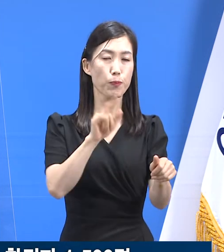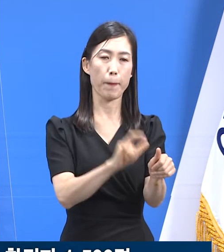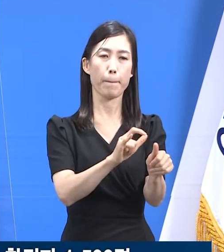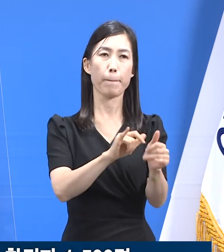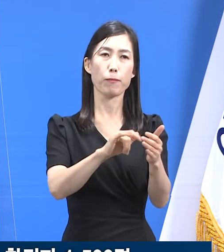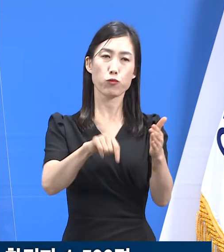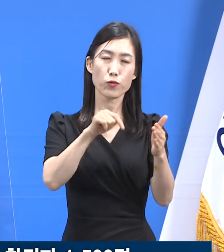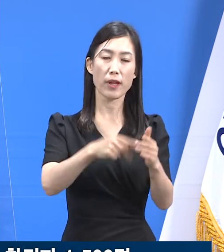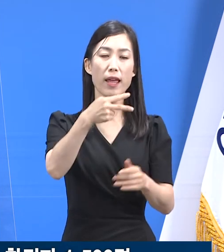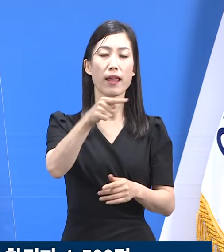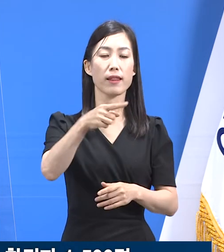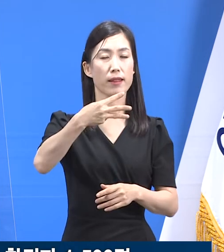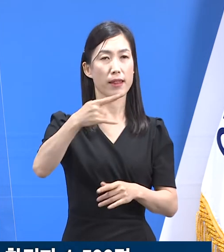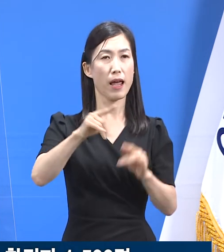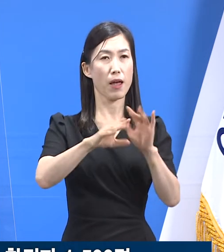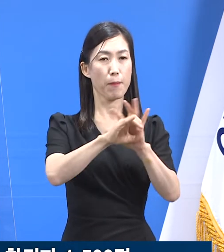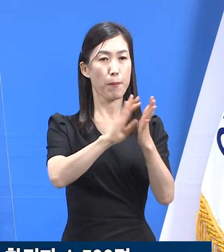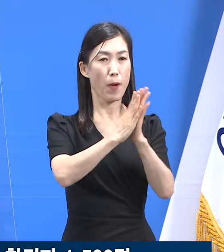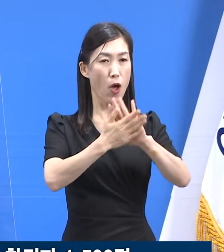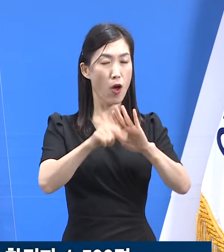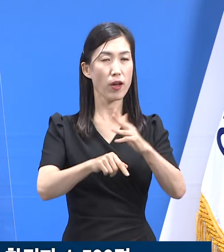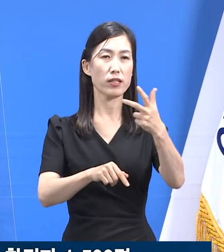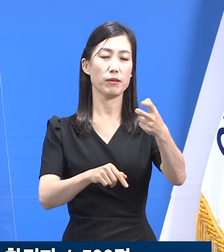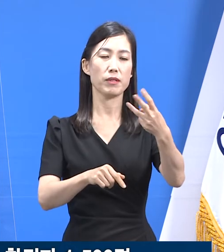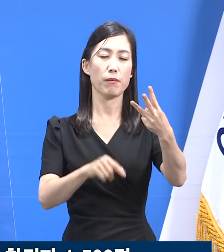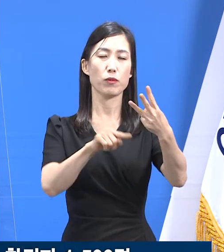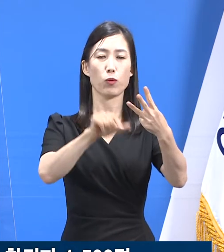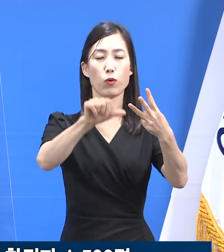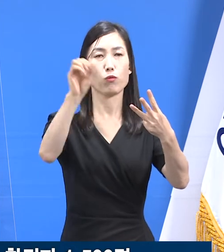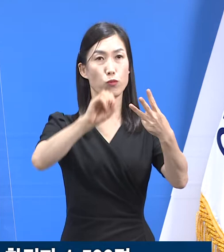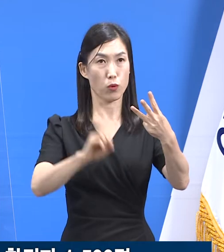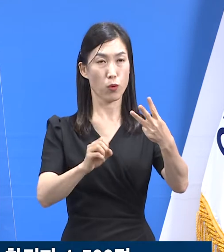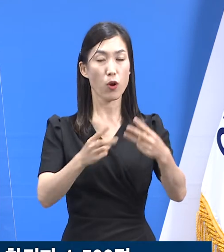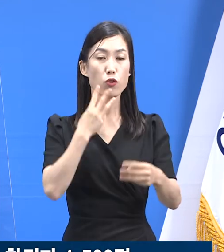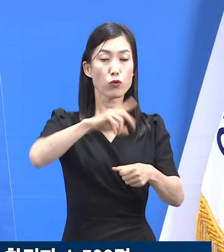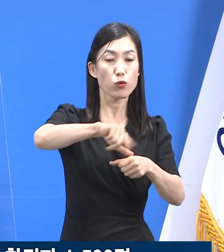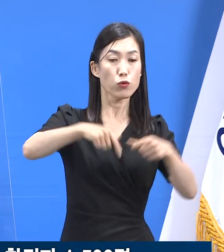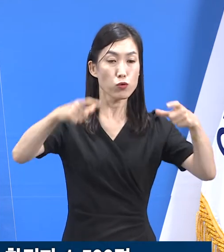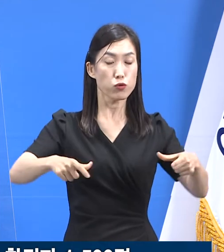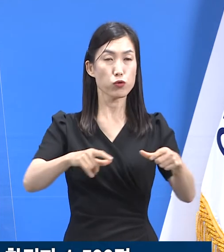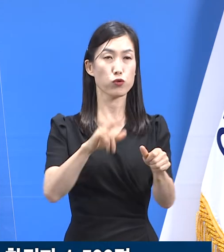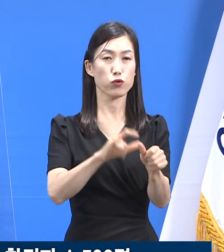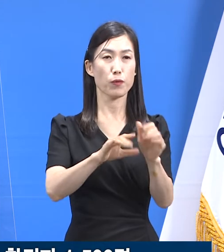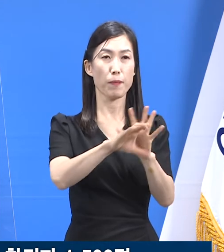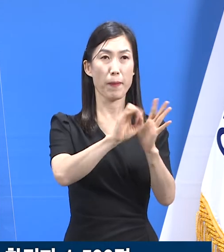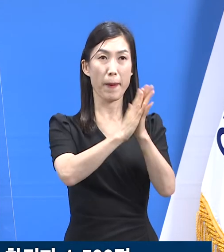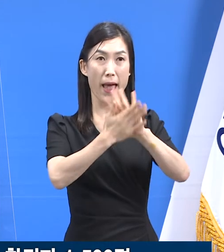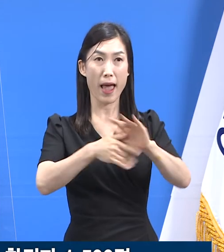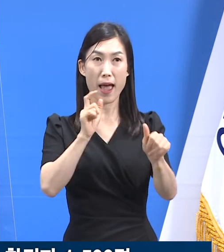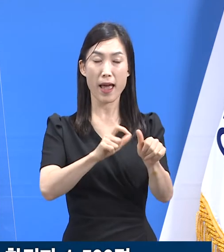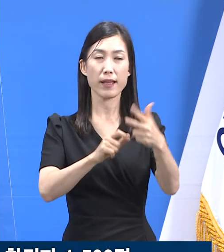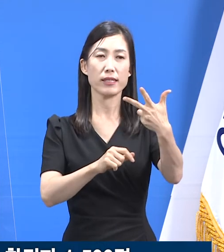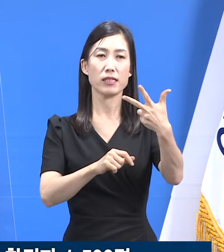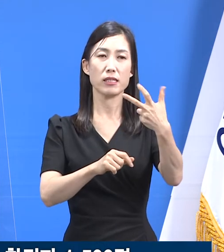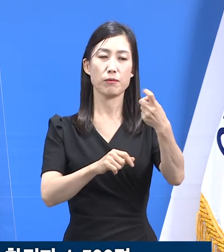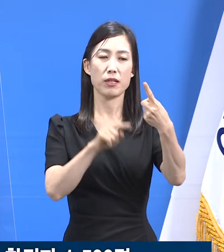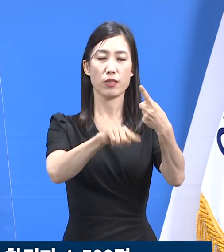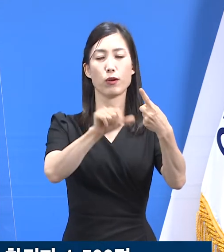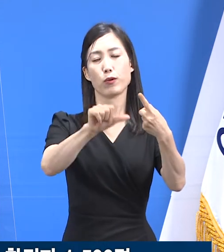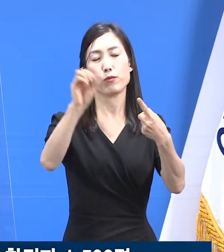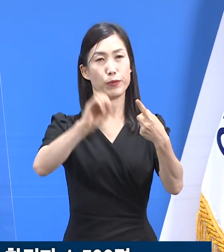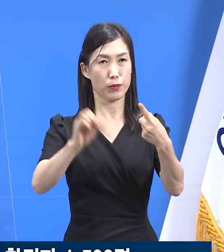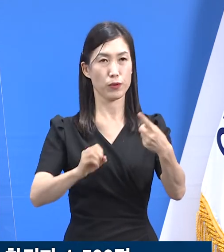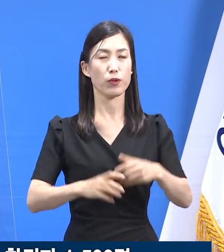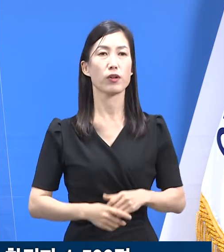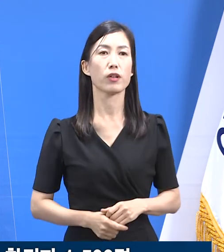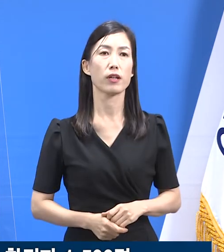중 델타 변이 검출률은 73.5%이며, 수도권에서의 델타 변이 검출률은 71.5%입니다.